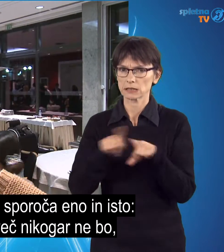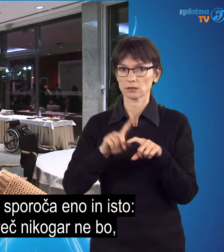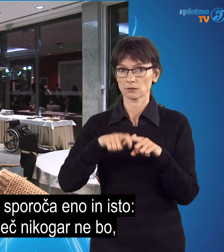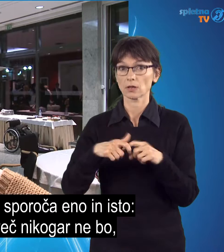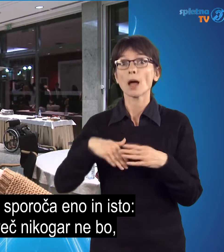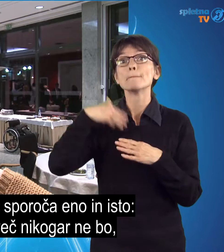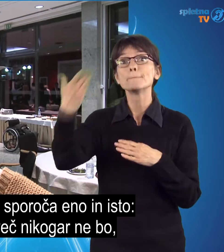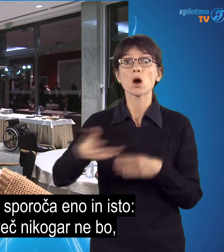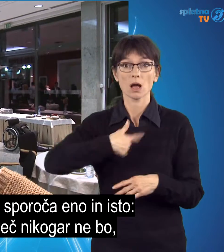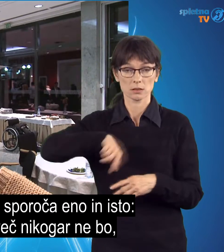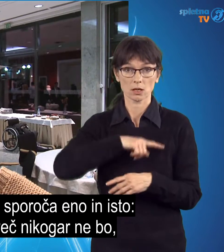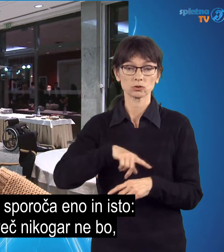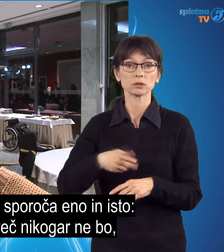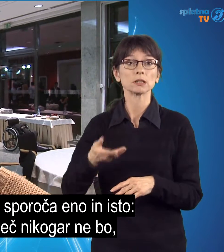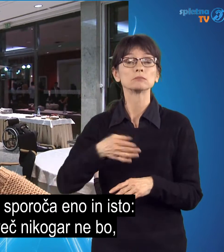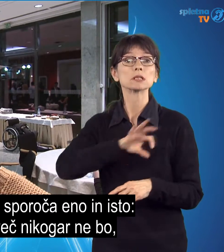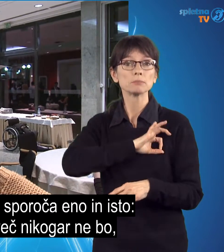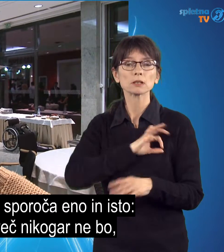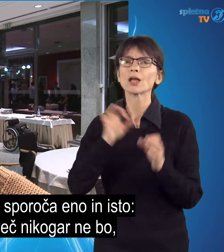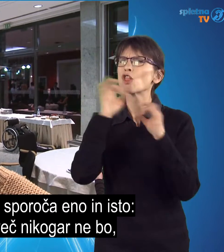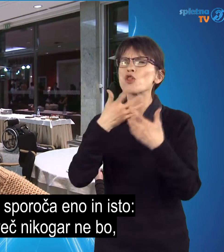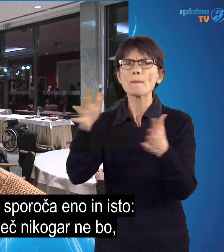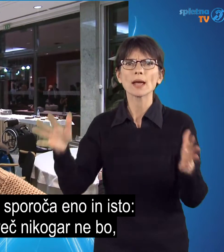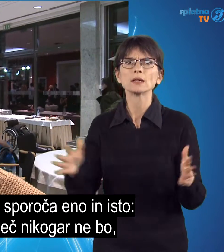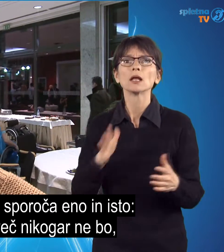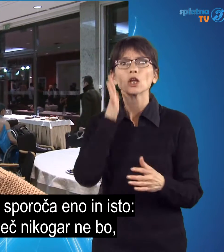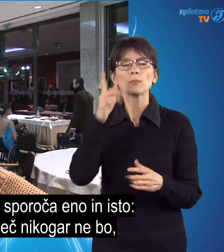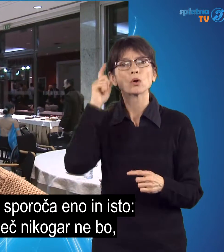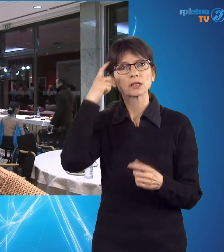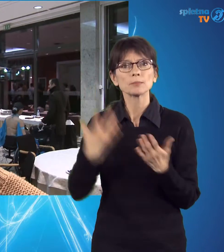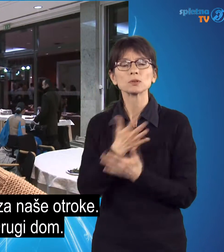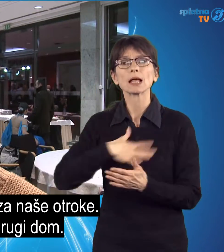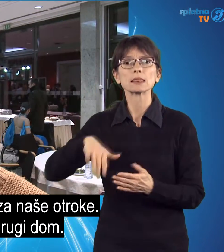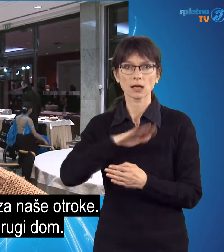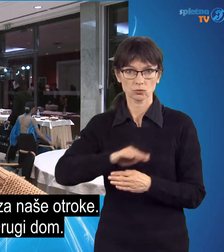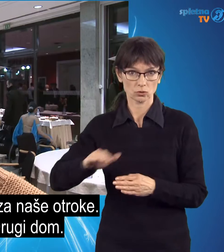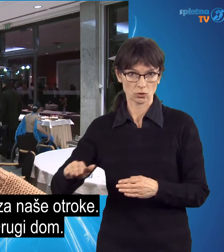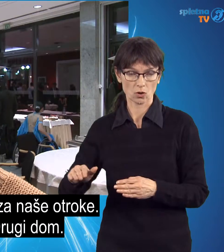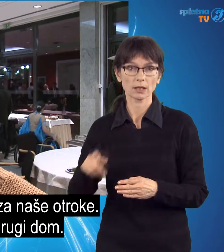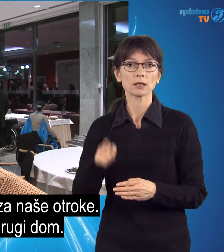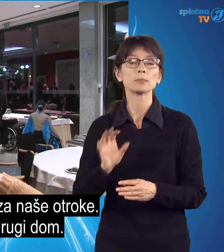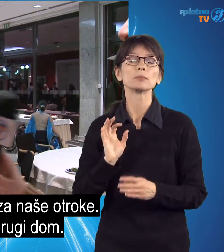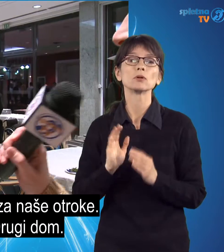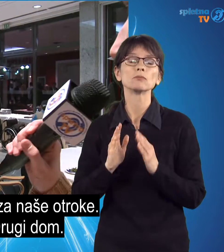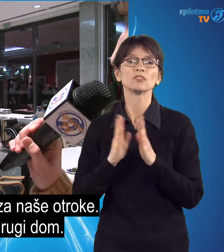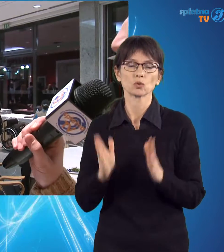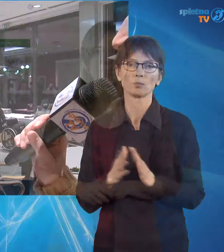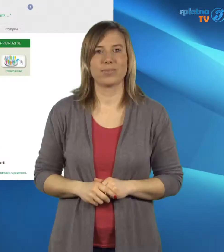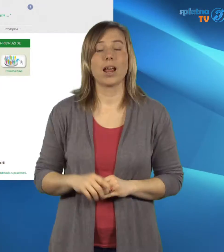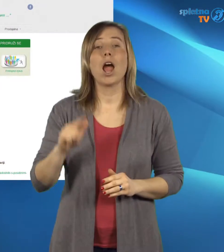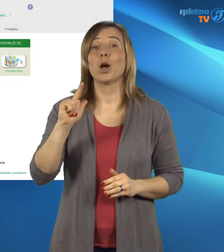isto. Po naši smrti več nikogar ne bo, ki bi skrbel za naše otroke, zato Drugi dom.